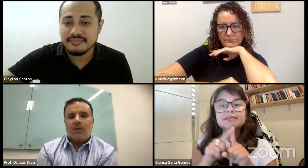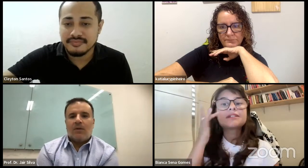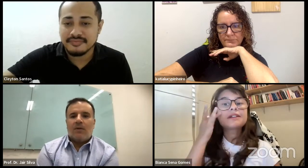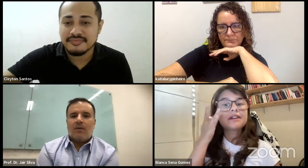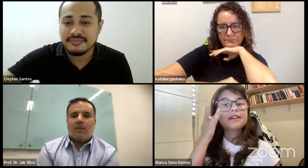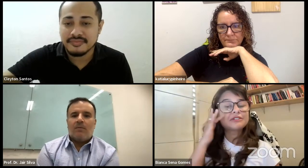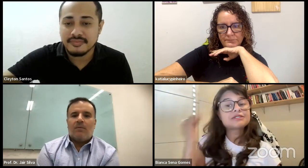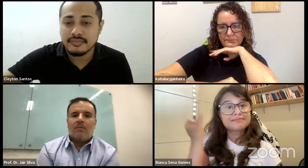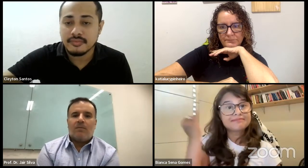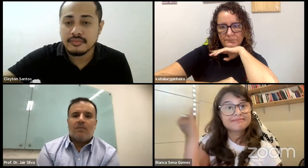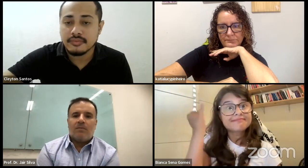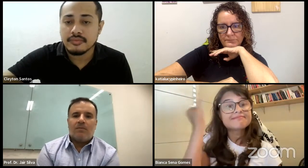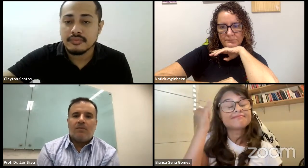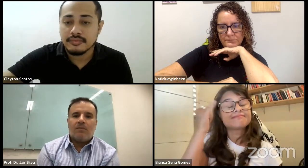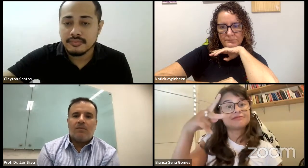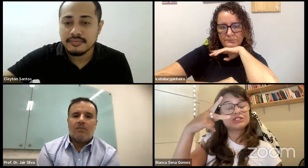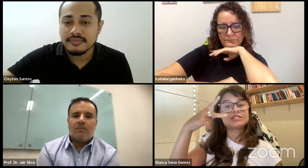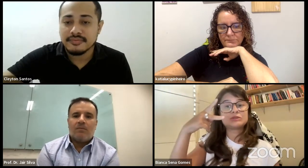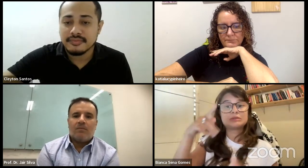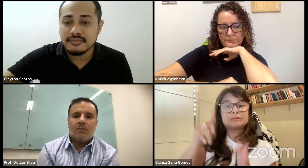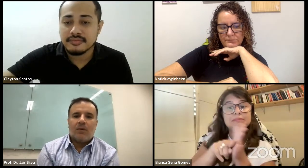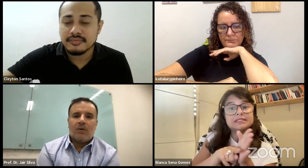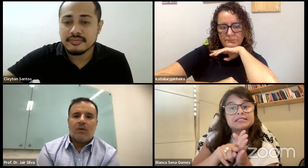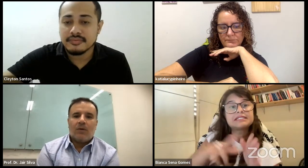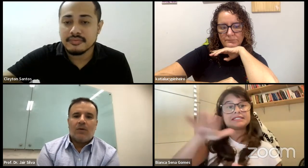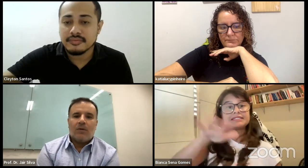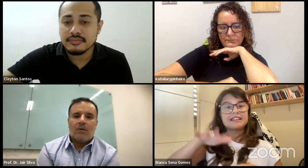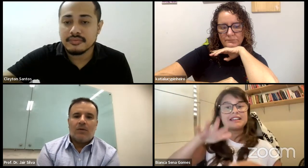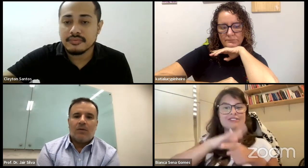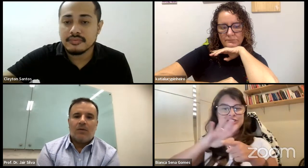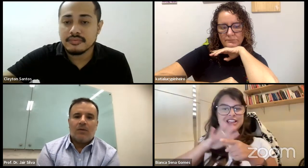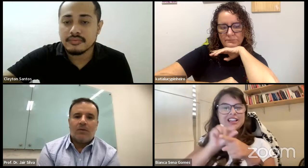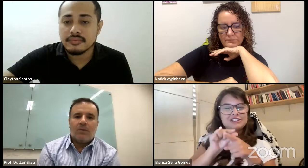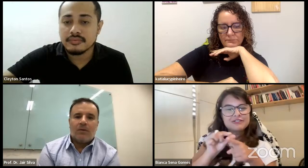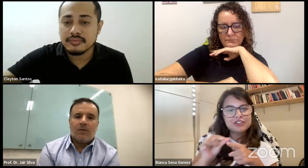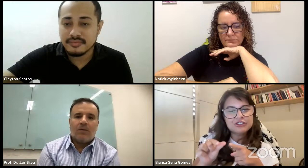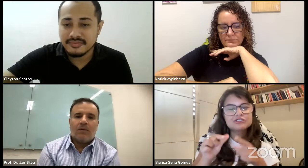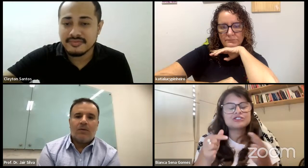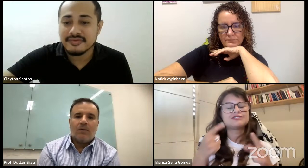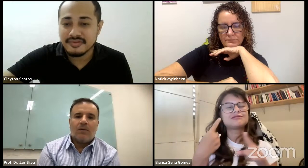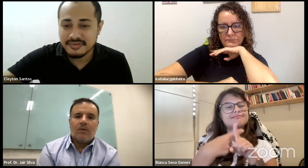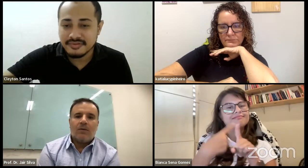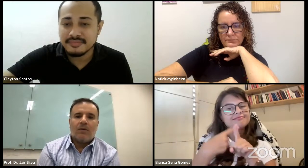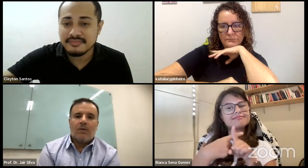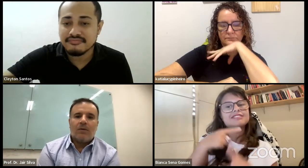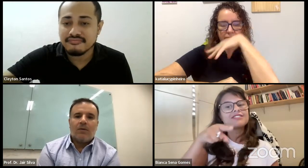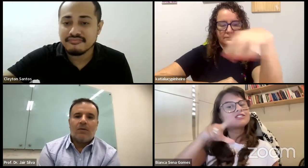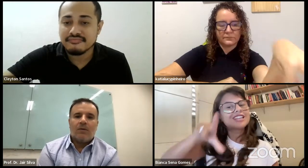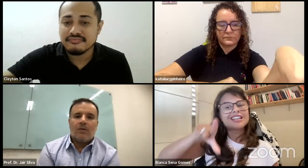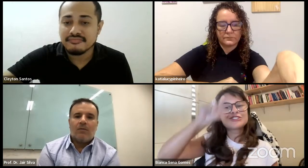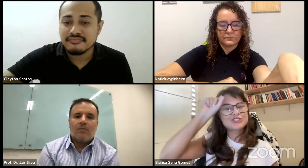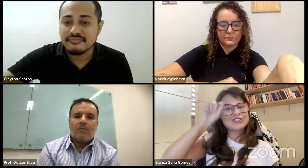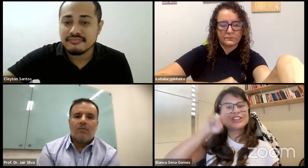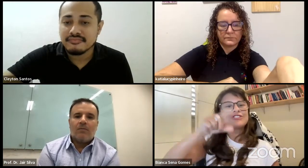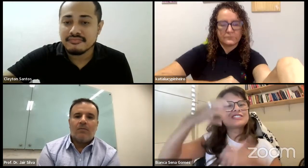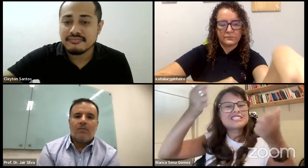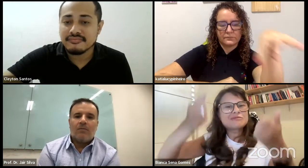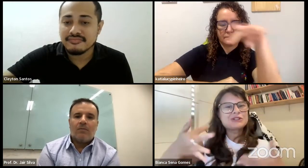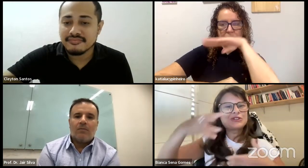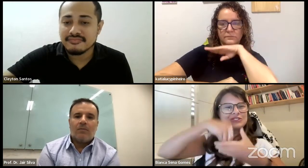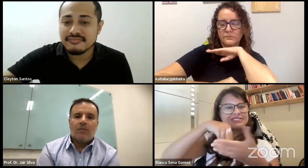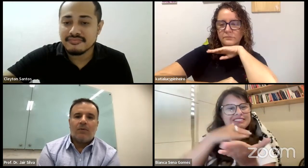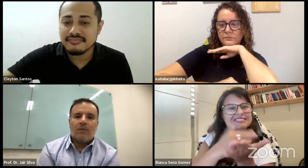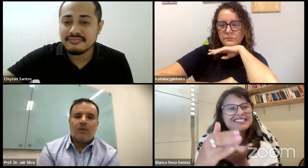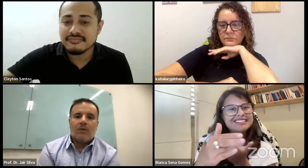para todo mundo que estava assistindo. Então, foi muito bom observar isso na sua apresentação. Acredito que foi muito importante, de fato, você trazer esses detalhes,